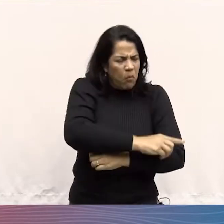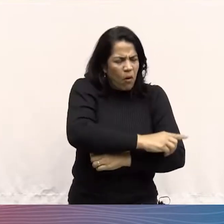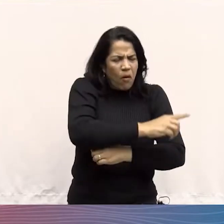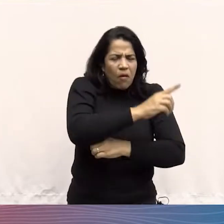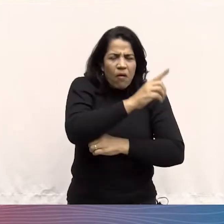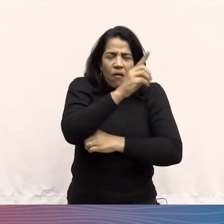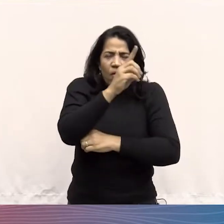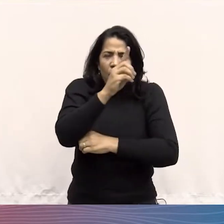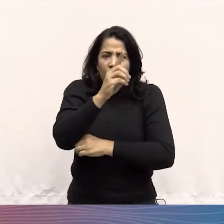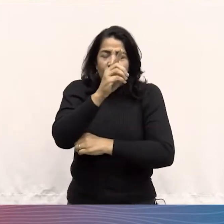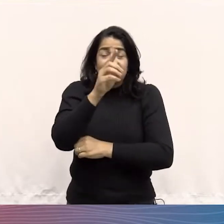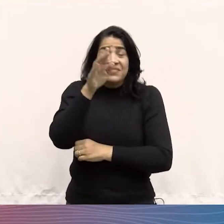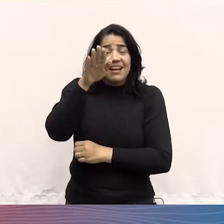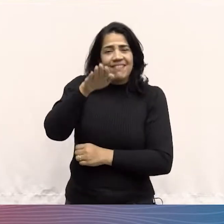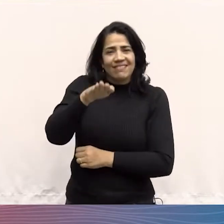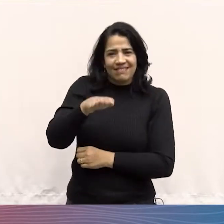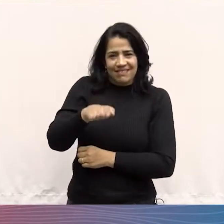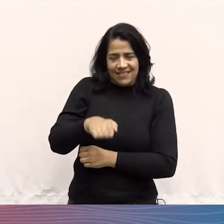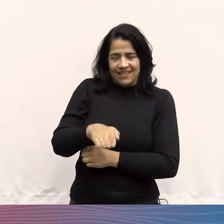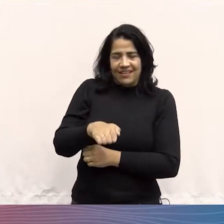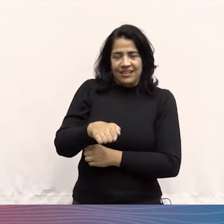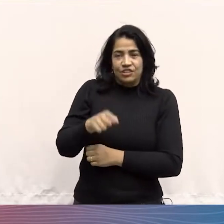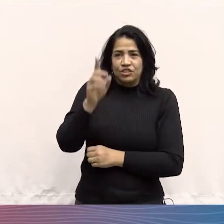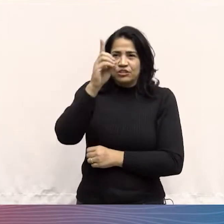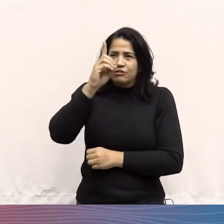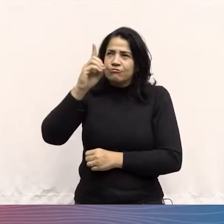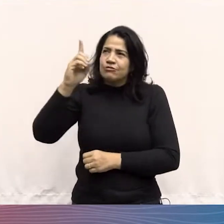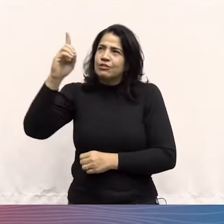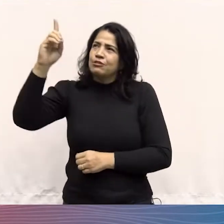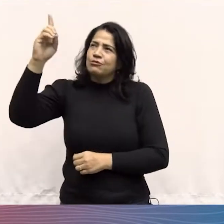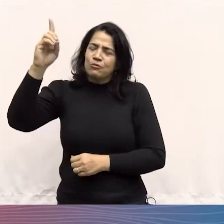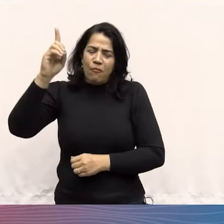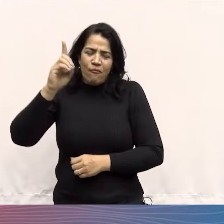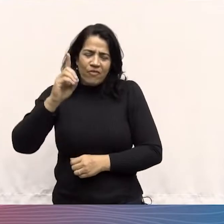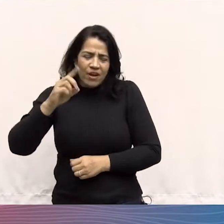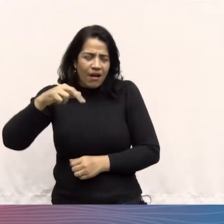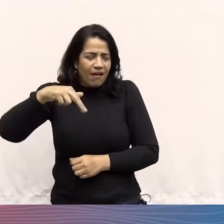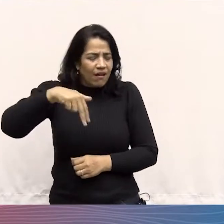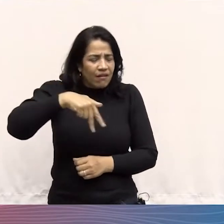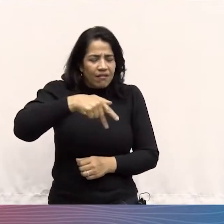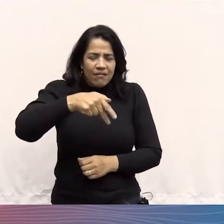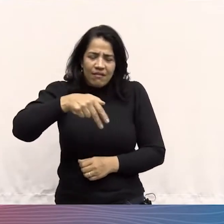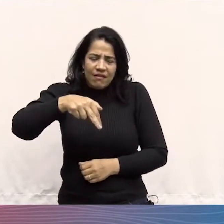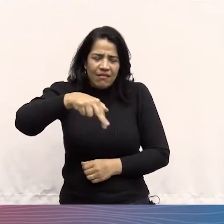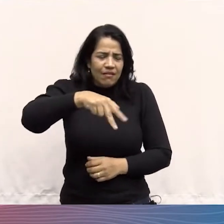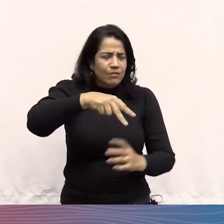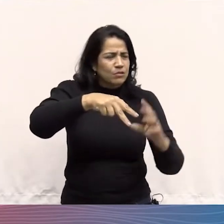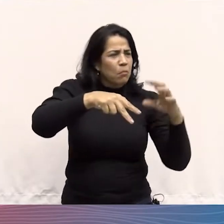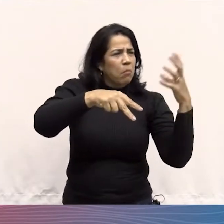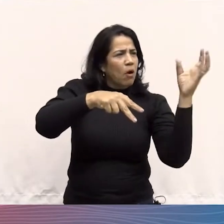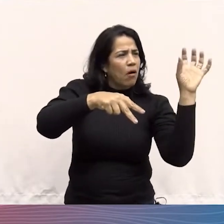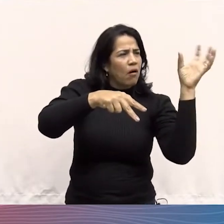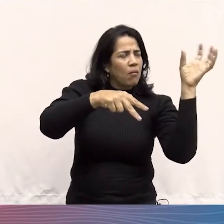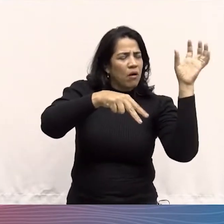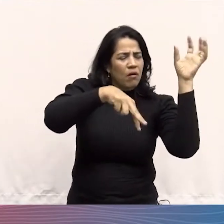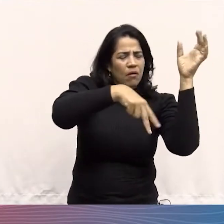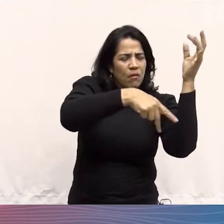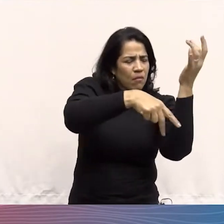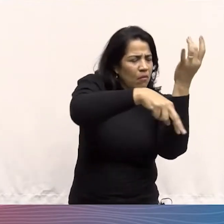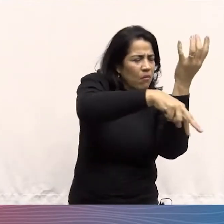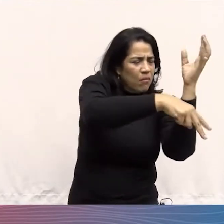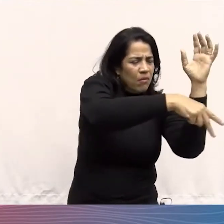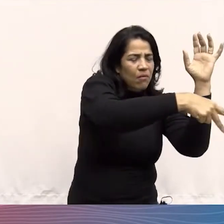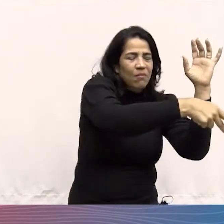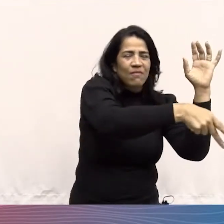versículo? Não? Na viração do dia, Deus ia lá visitar o homem. E quando Deus visitava o